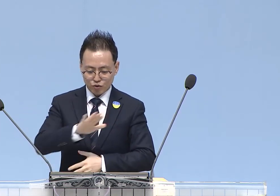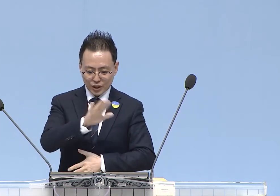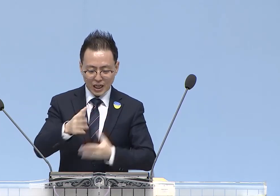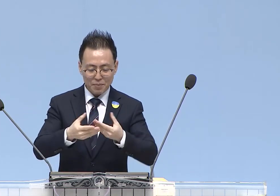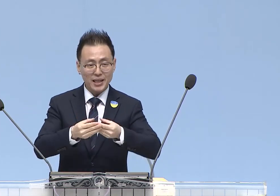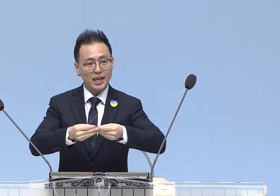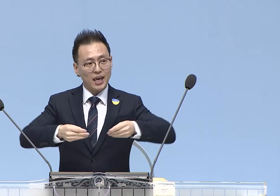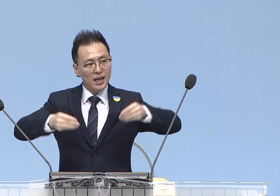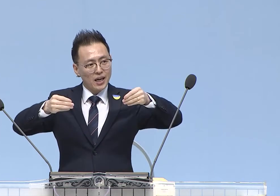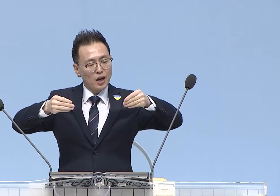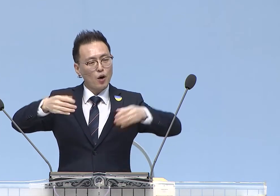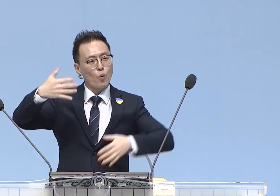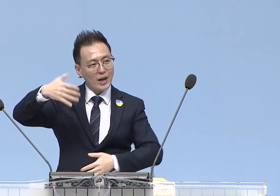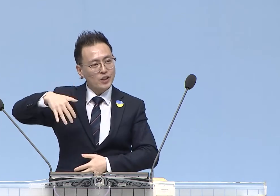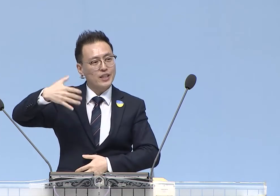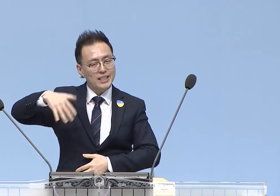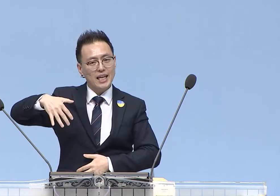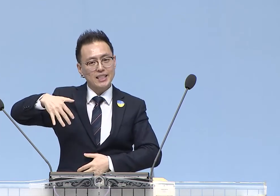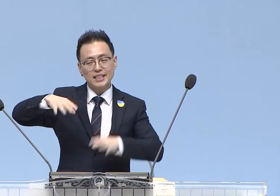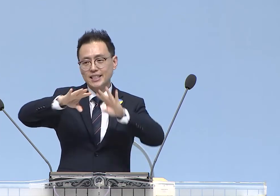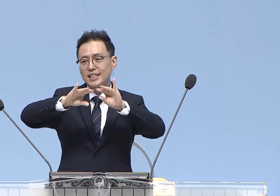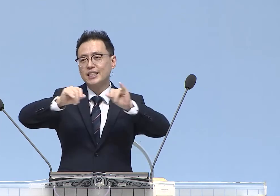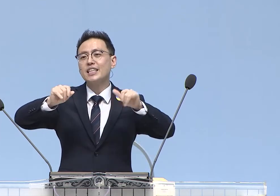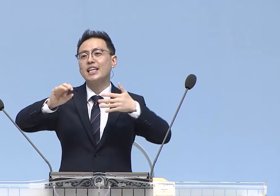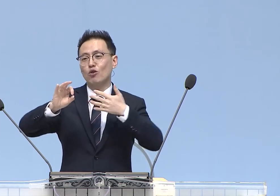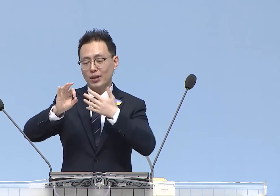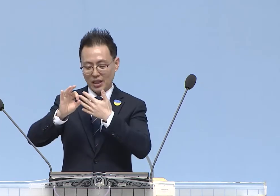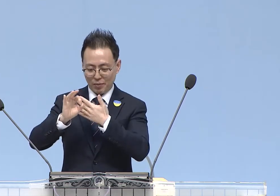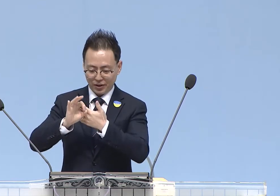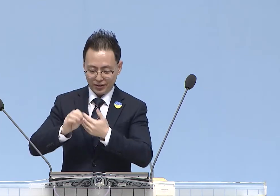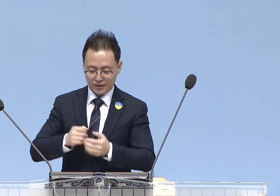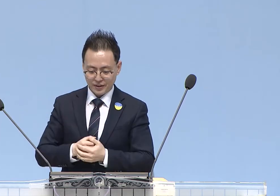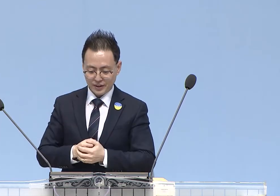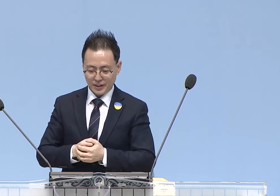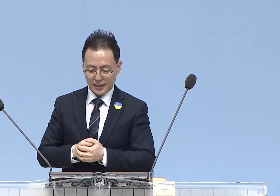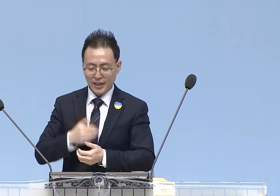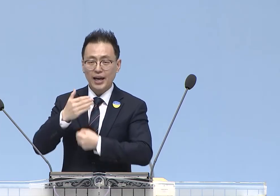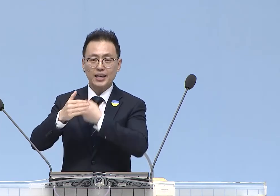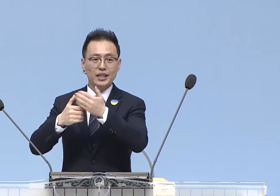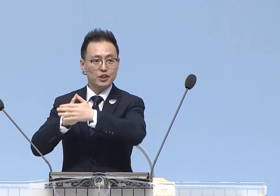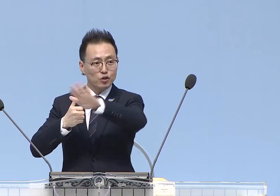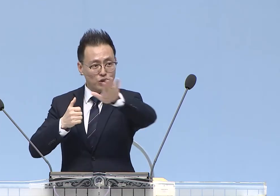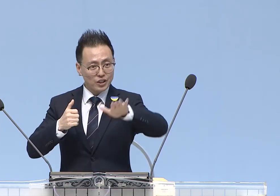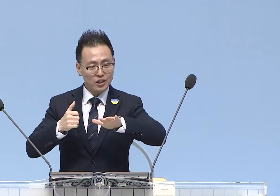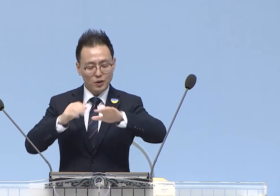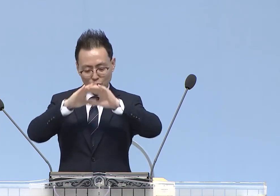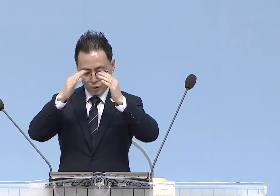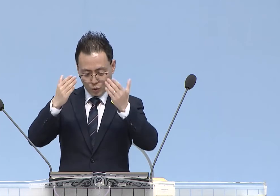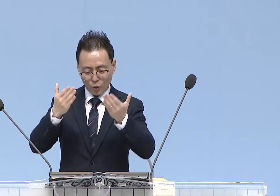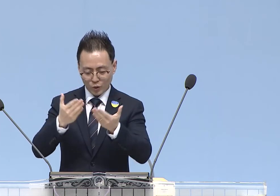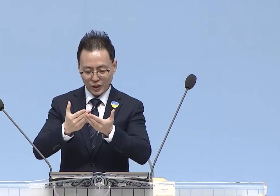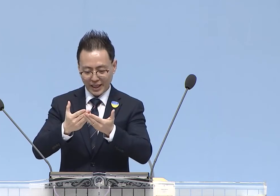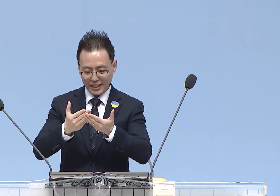우리가 만약에 완성되지 않은 진흙이라고 한다면 하나님께서는 우리를 온전한